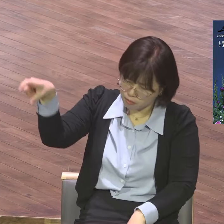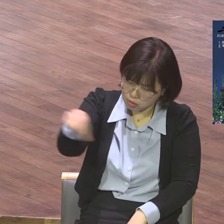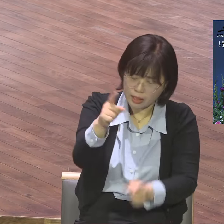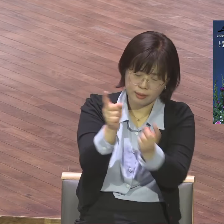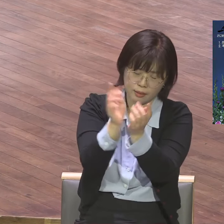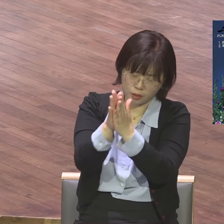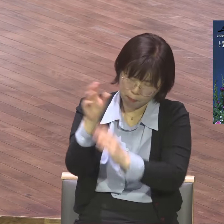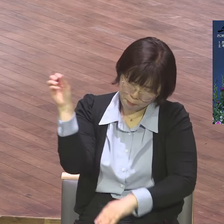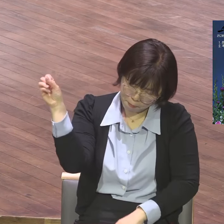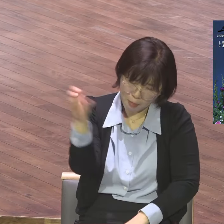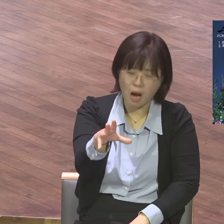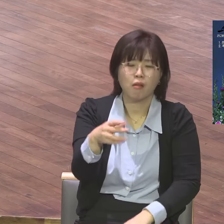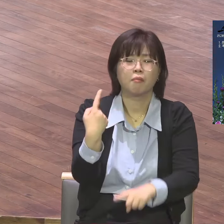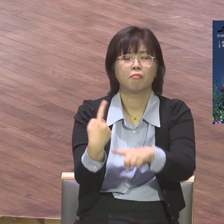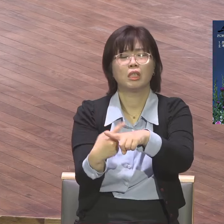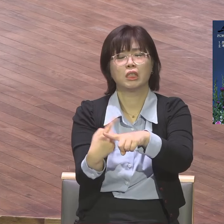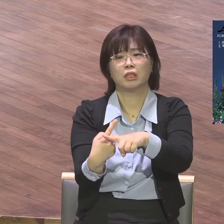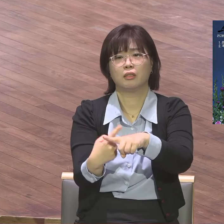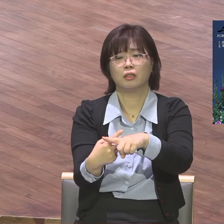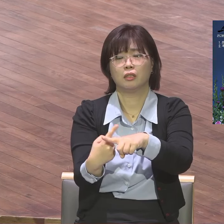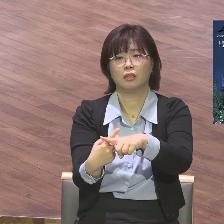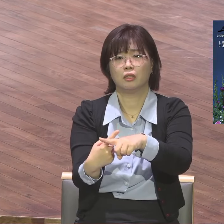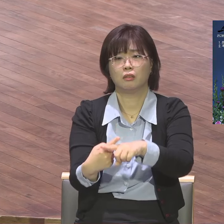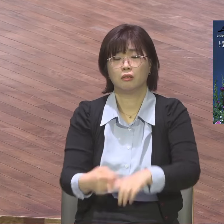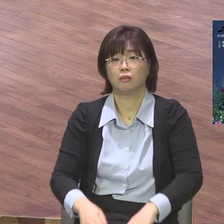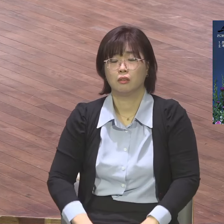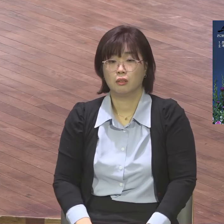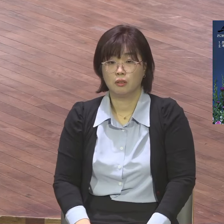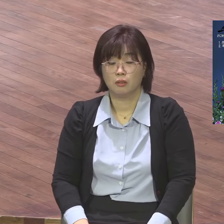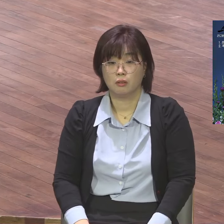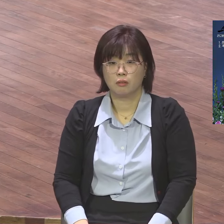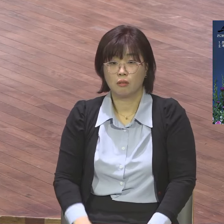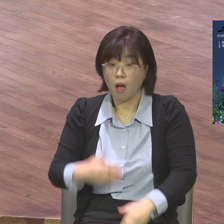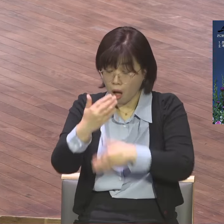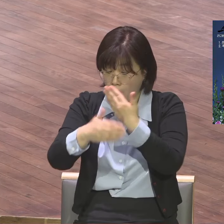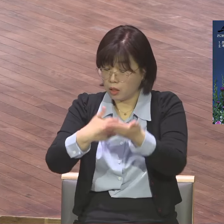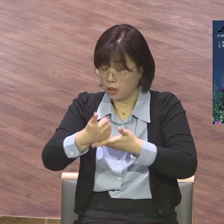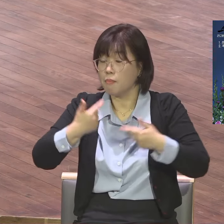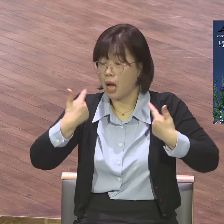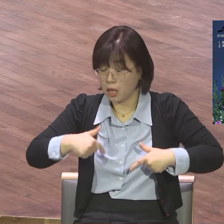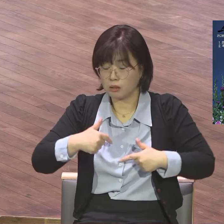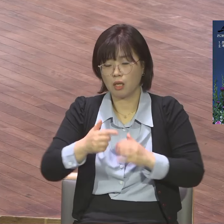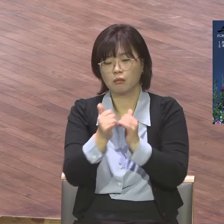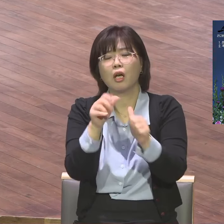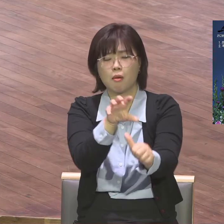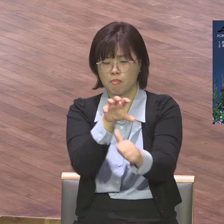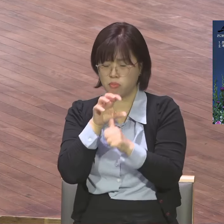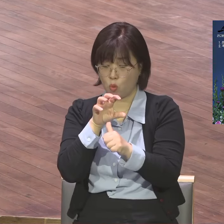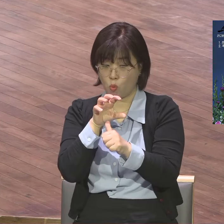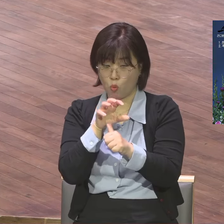통해서 꼭 말씀하시고 사람을 통해서 구원하시고. 아멘. 하나님의 방법이에요.